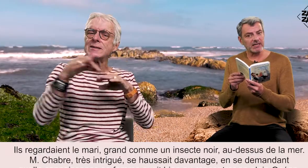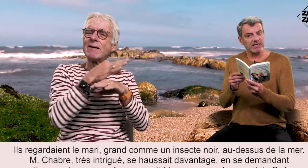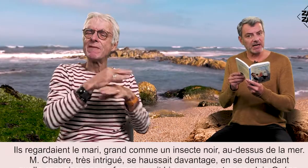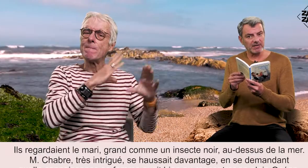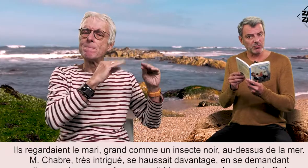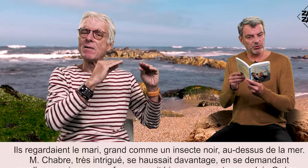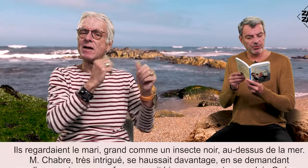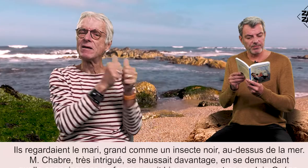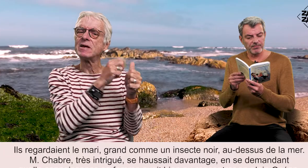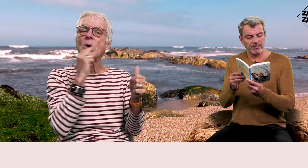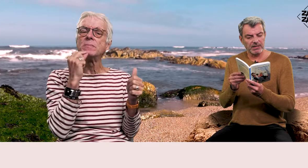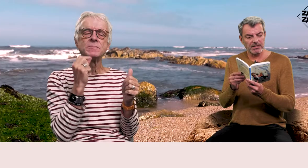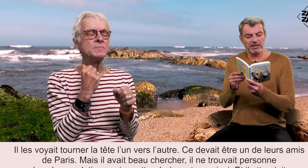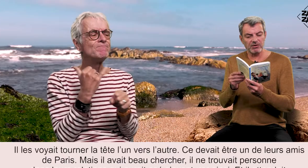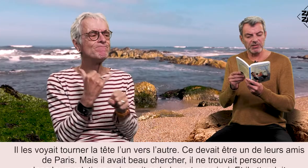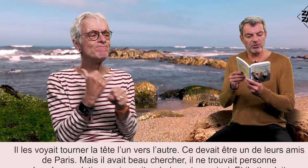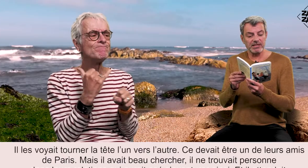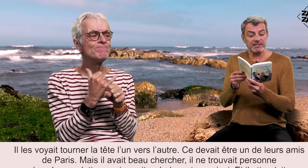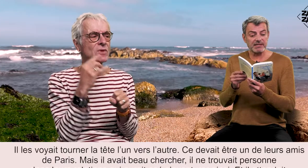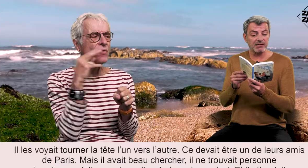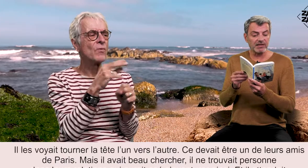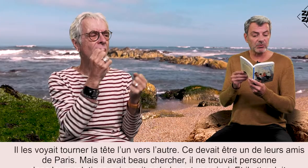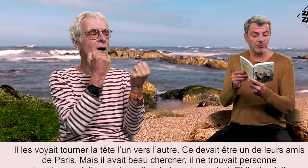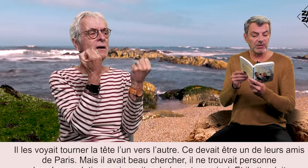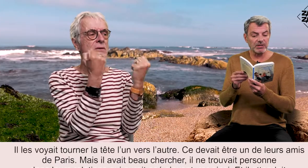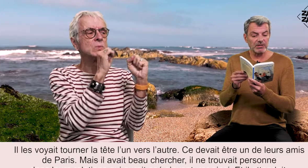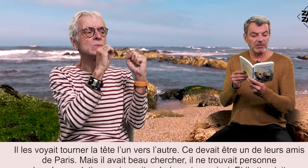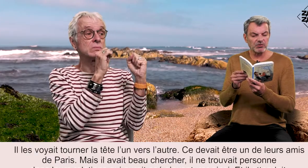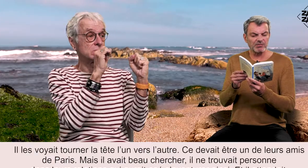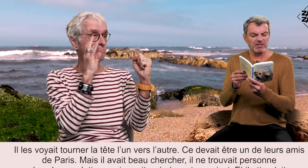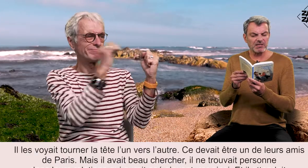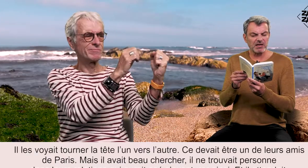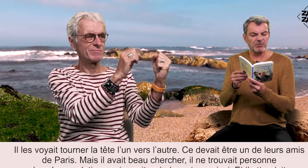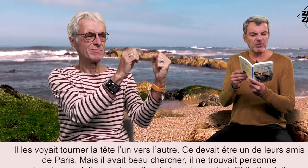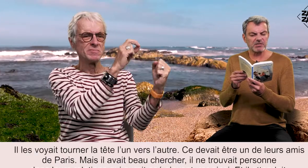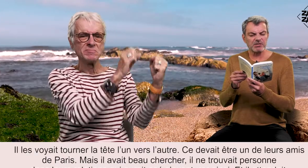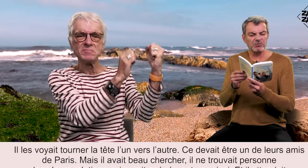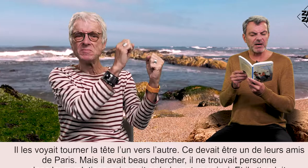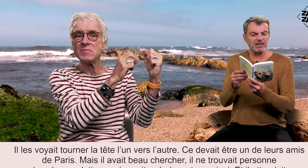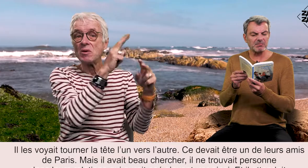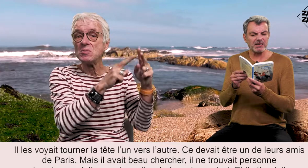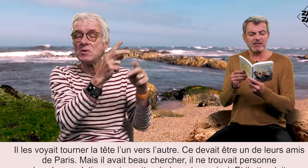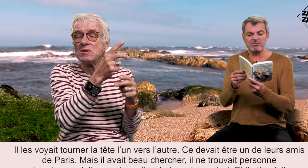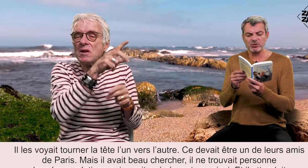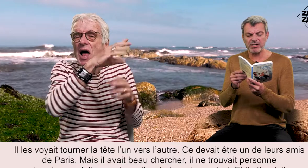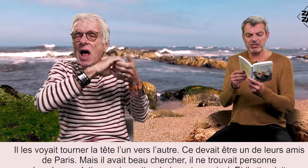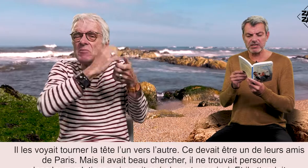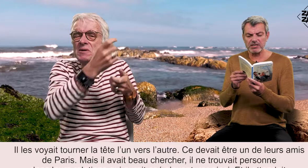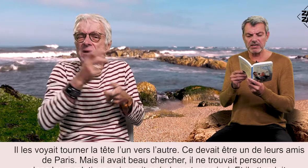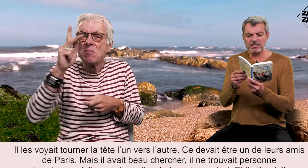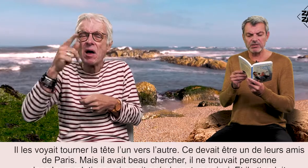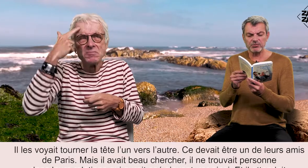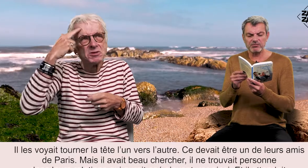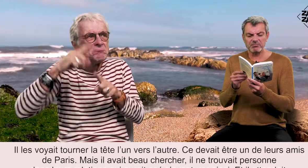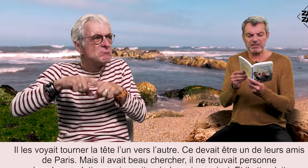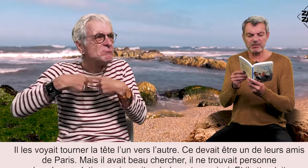causait avec le monsieur. Il les voyait tourner la tête l'un vers l'autre. Ce devait être un de leurs amis de Paris, mais il avait beau chercher,